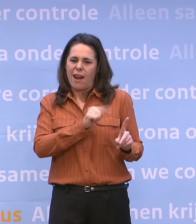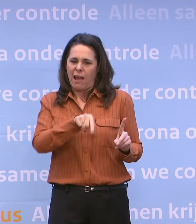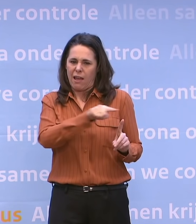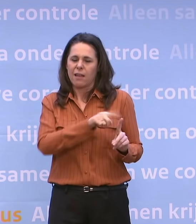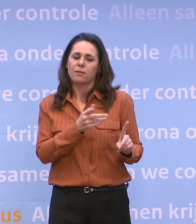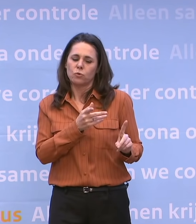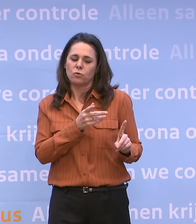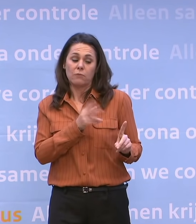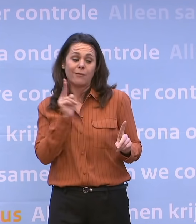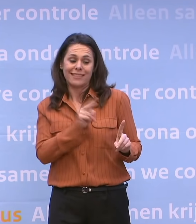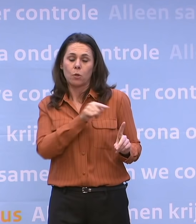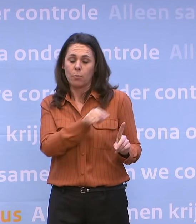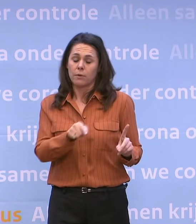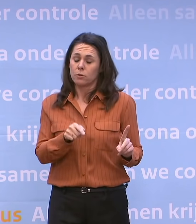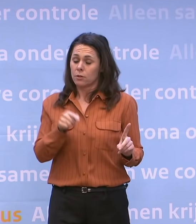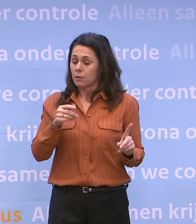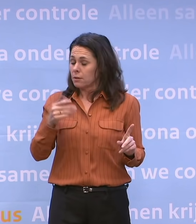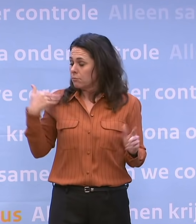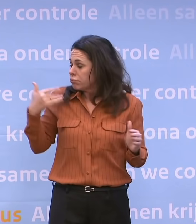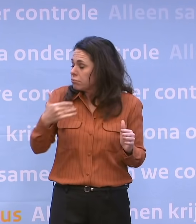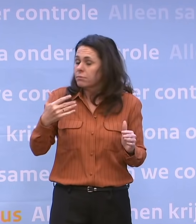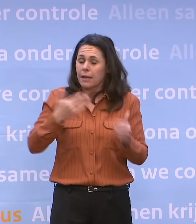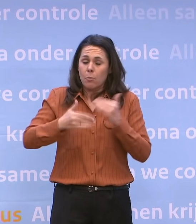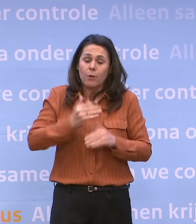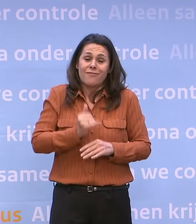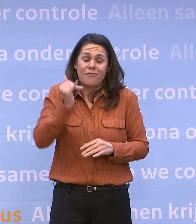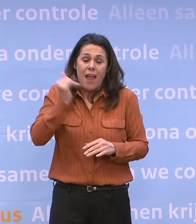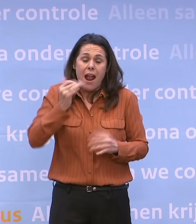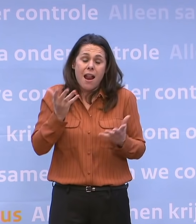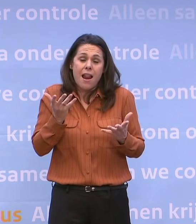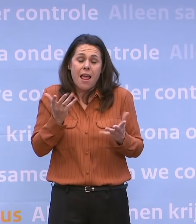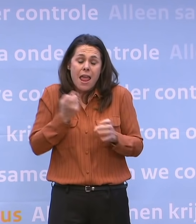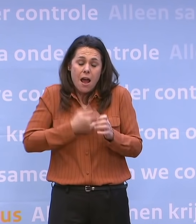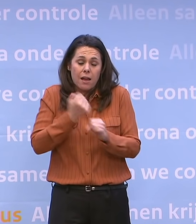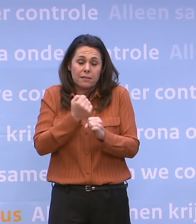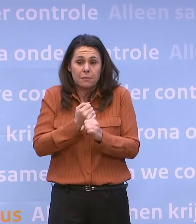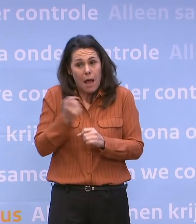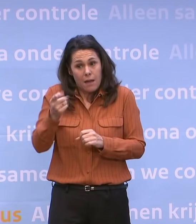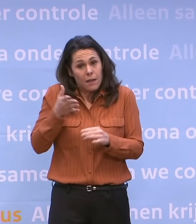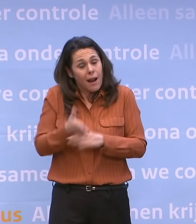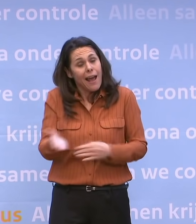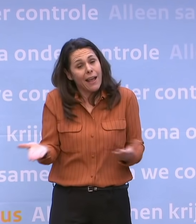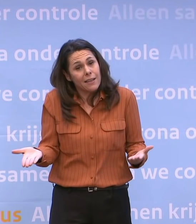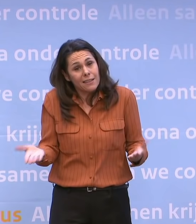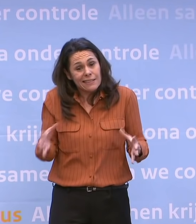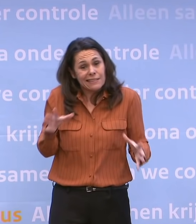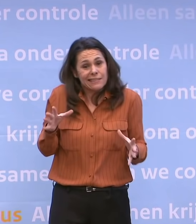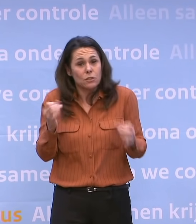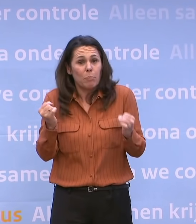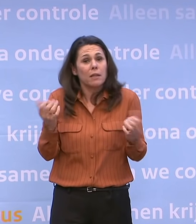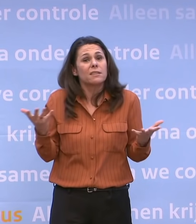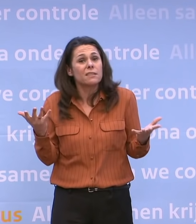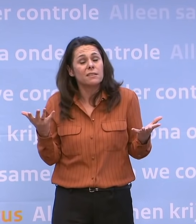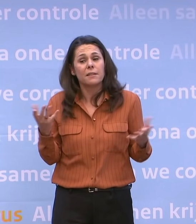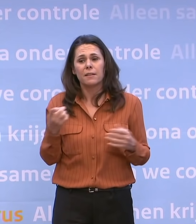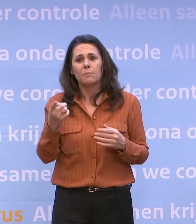gebeurt ongelooflijk veel, er wordt ongelooflijk hard gewerkt. Maar u heeft helemaal gelijk, het piept en het kraakt een beetje. En er wordt, het is heel hard